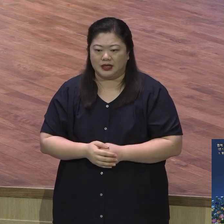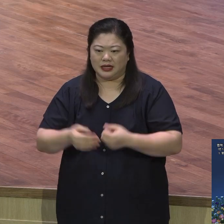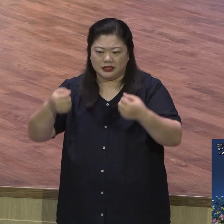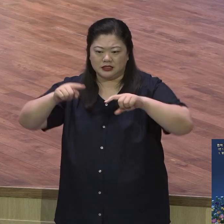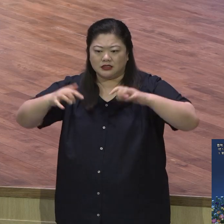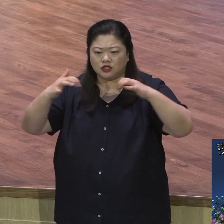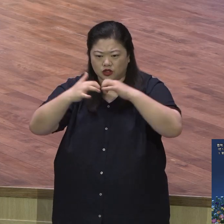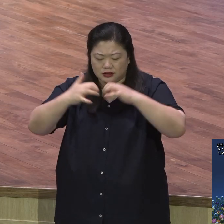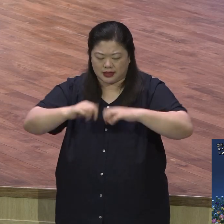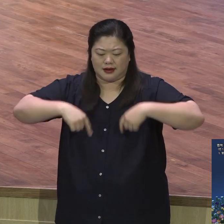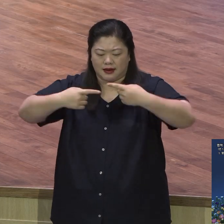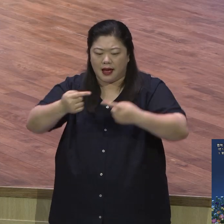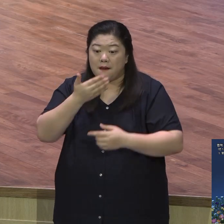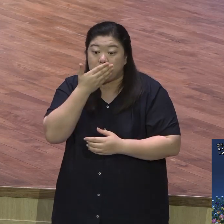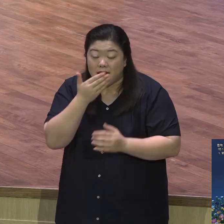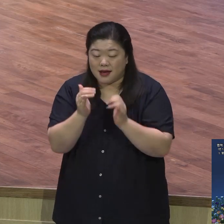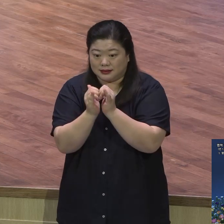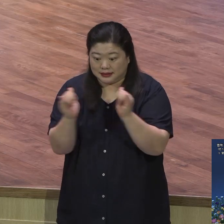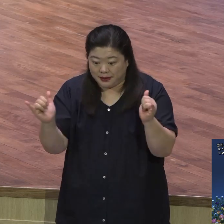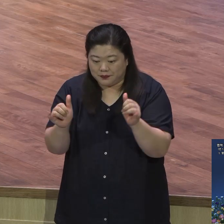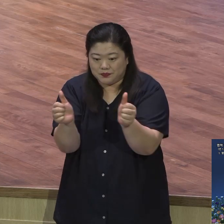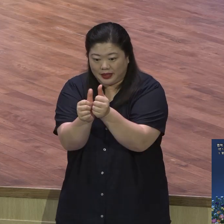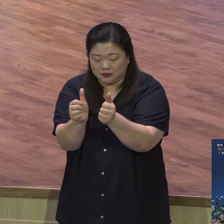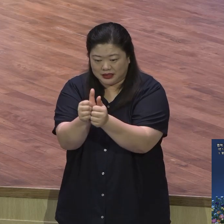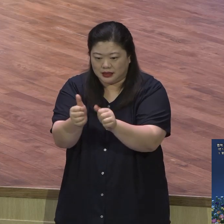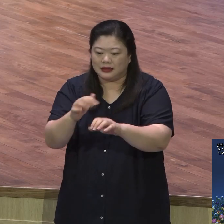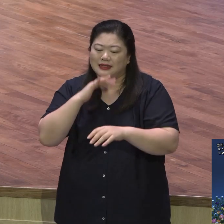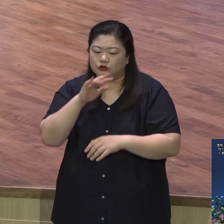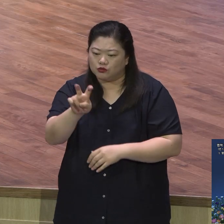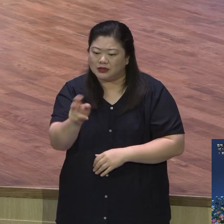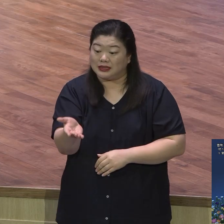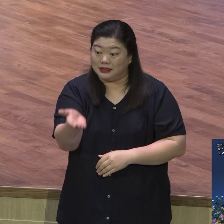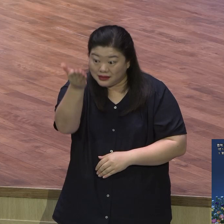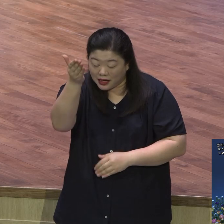만한 자를 각 집하별로 개수했다 그랬어요.